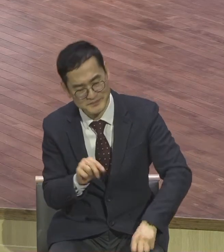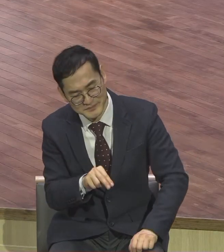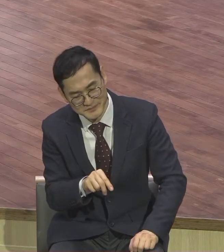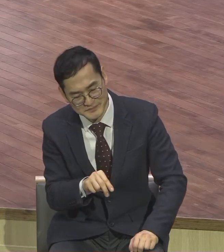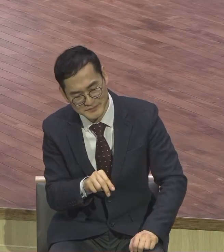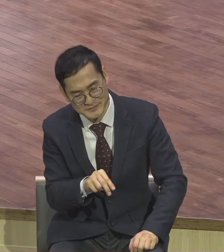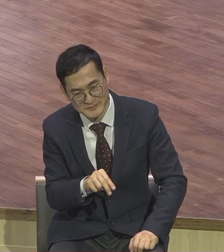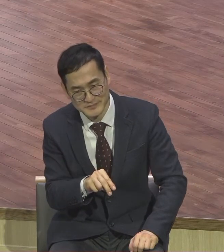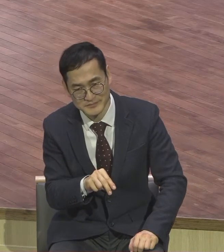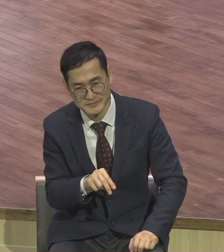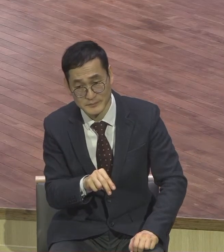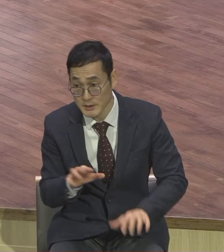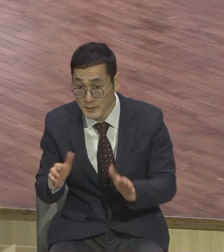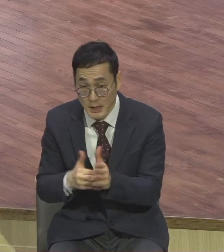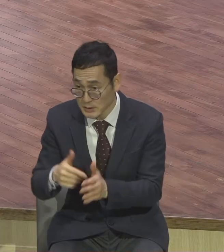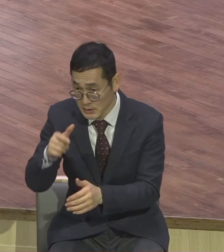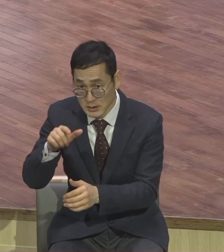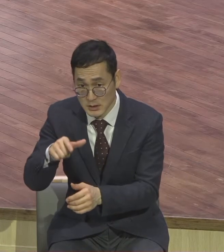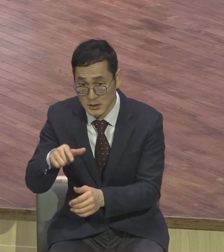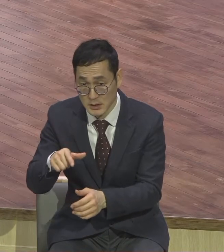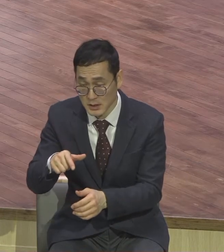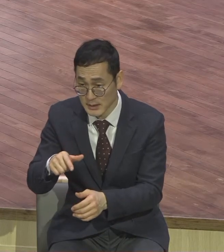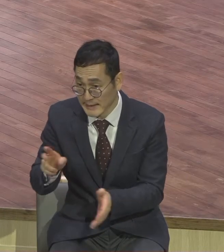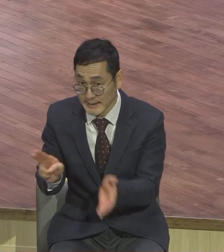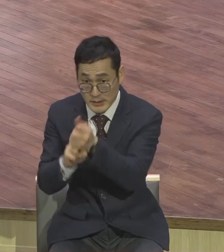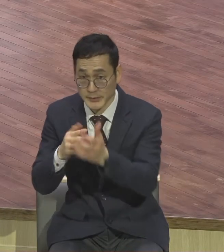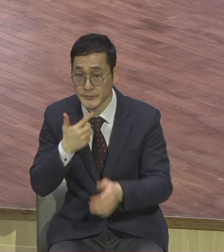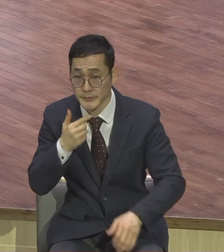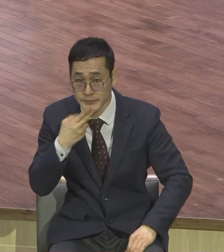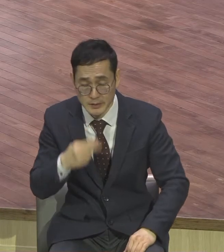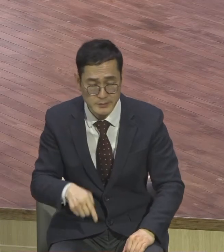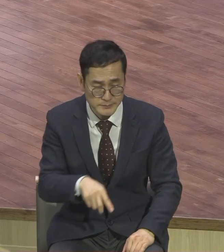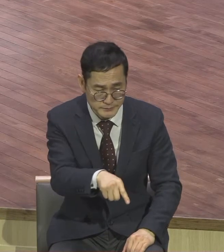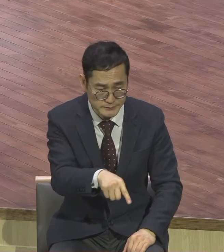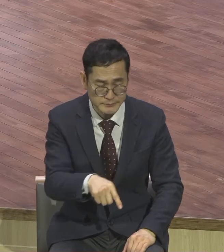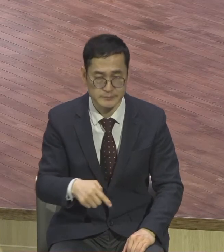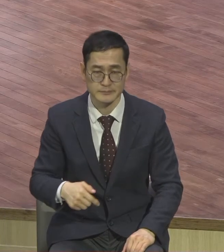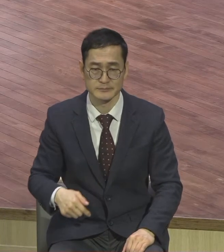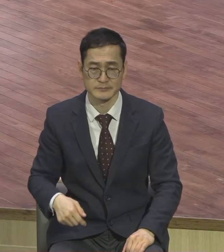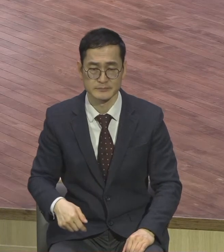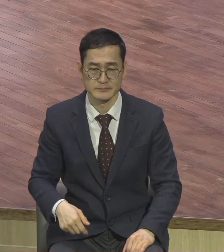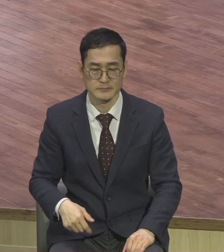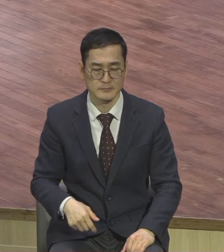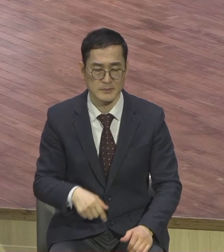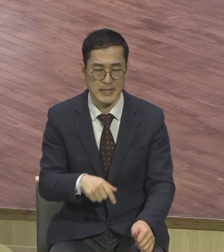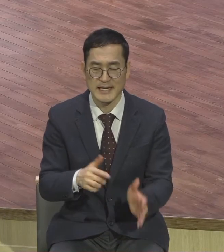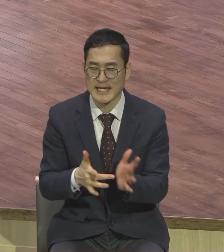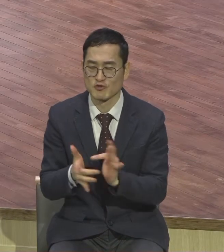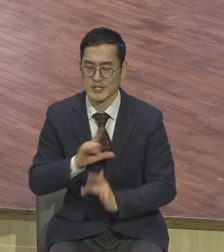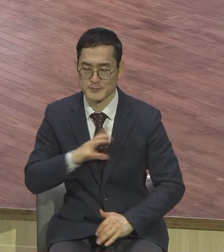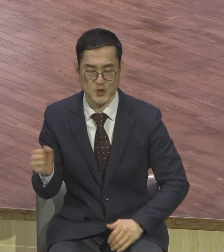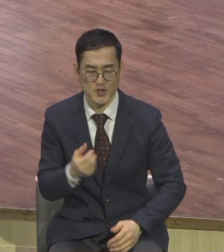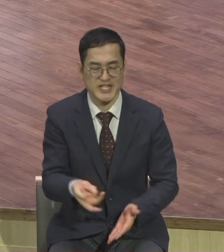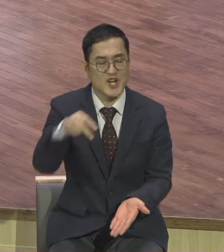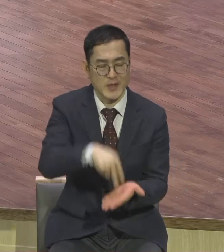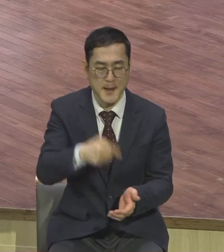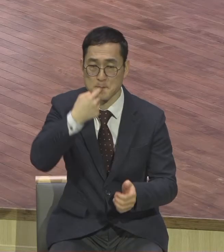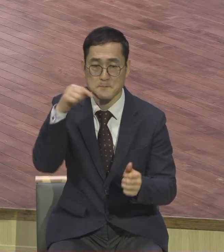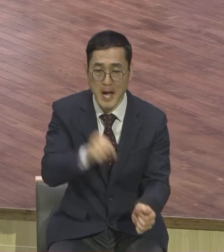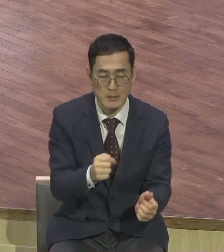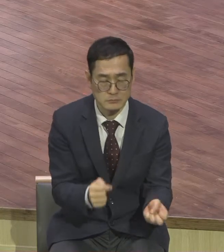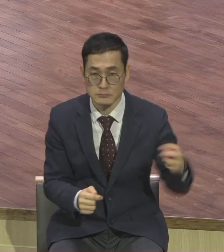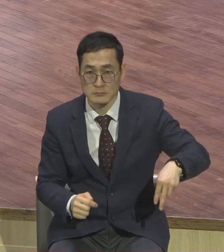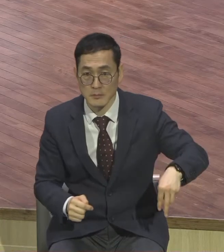한 번도 잃어본 적이 없는데 잃어본 적이 없는데 저는 안전병이 윤보기라고 안전병이 원래